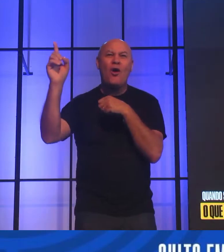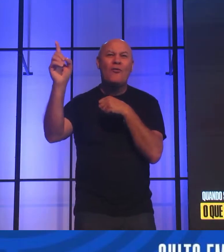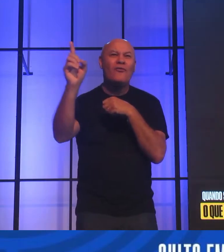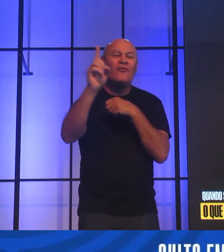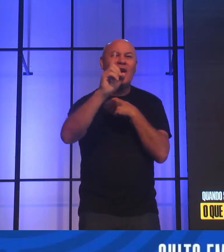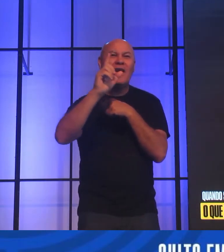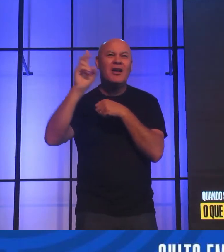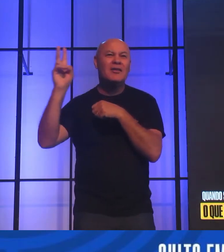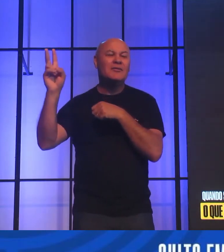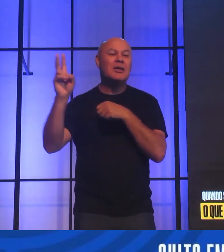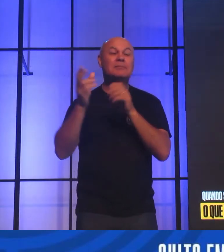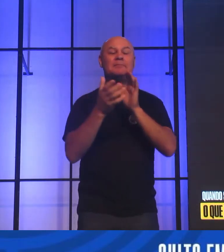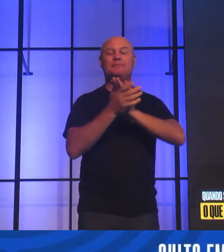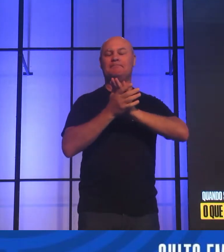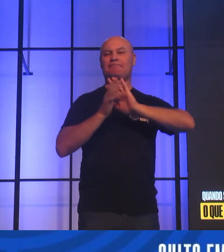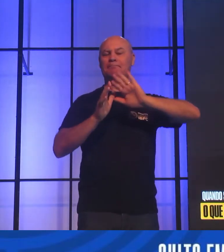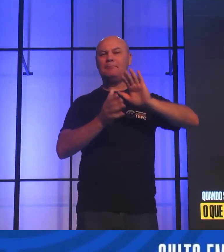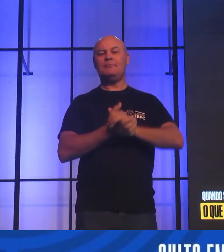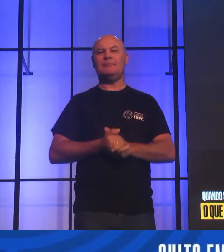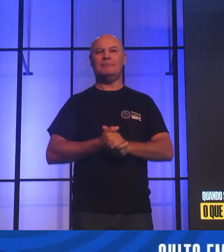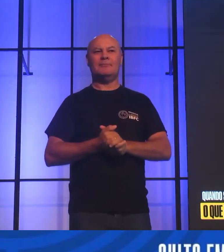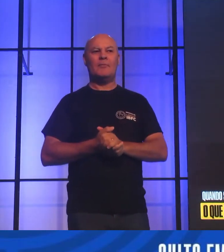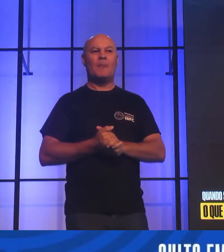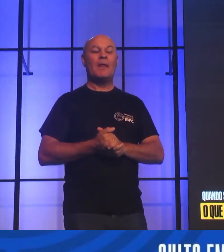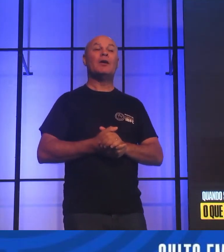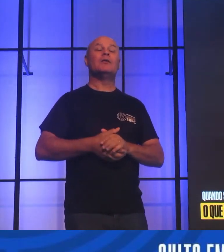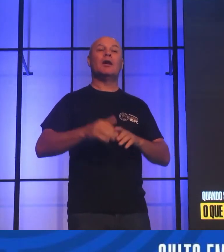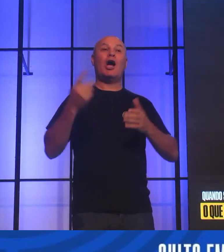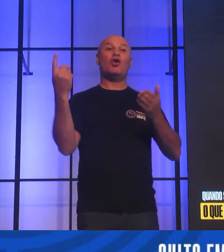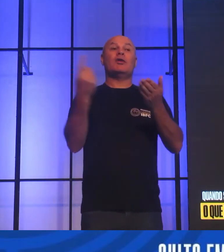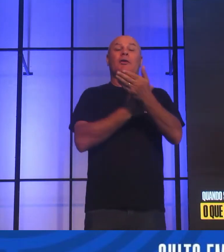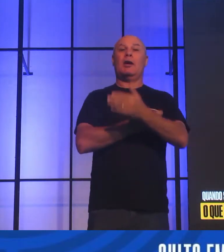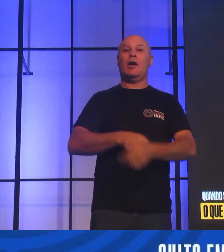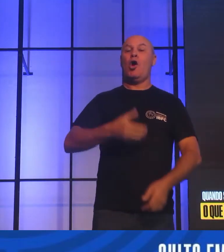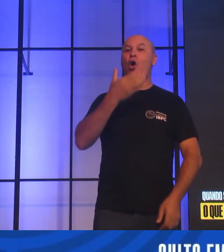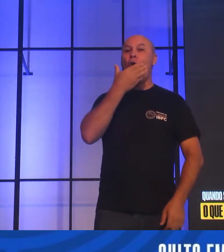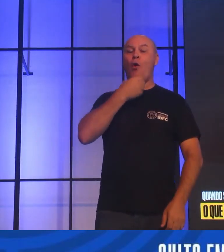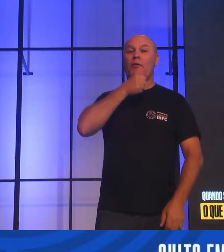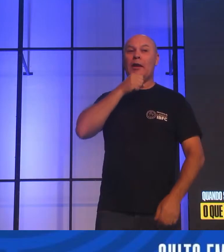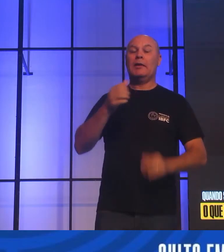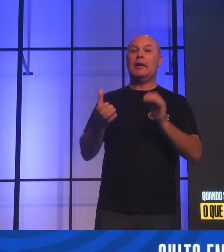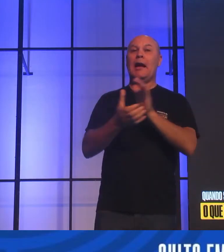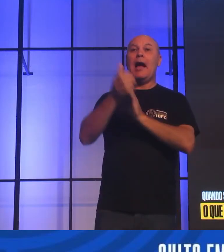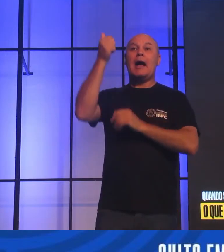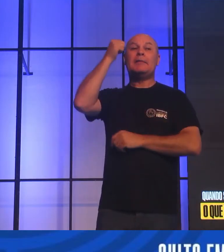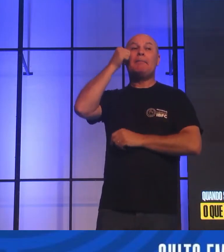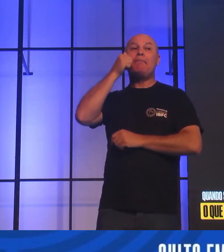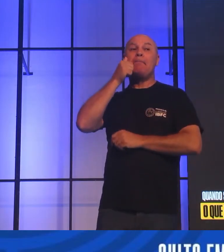com a sua esposa, numa clínica, que ela não foi bem atendida.